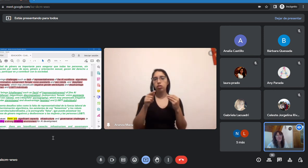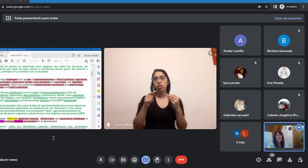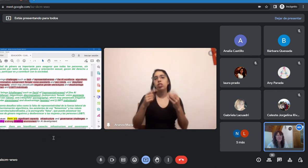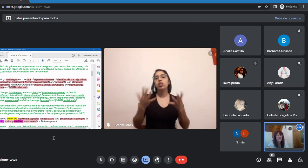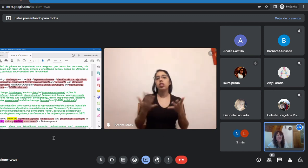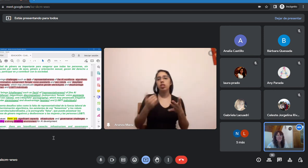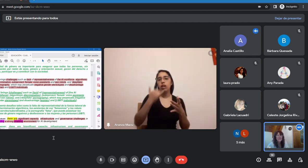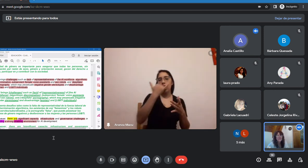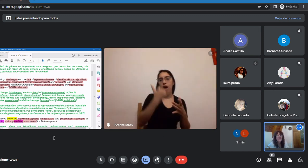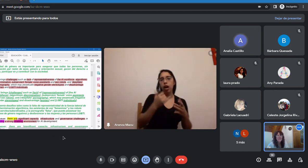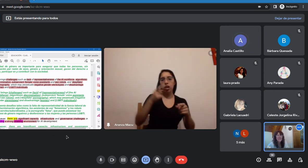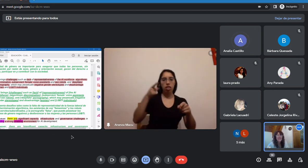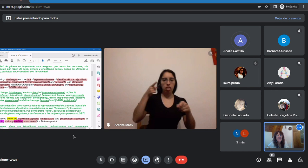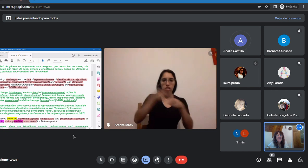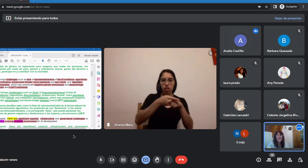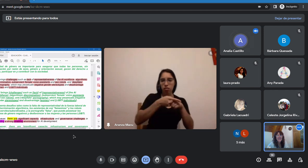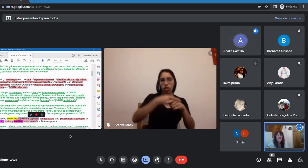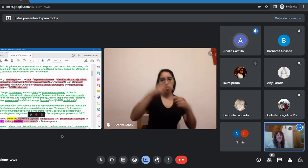esto?